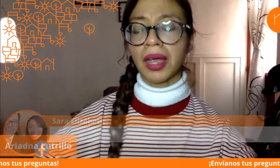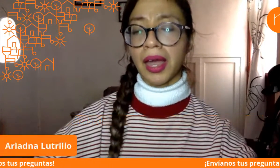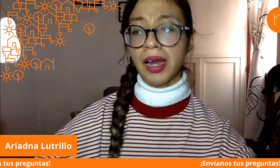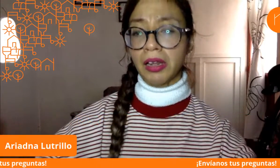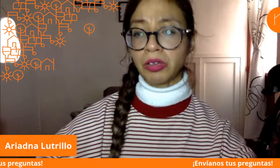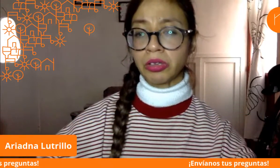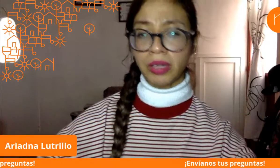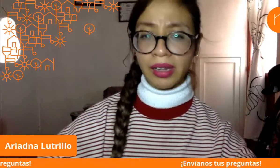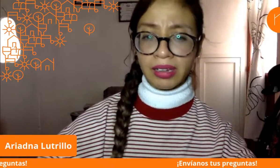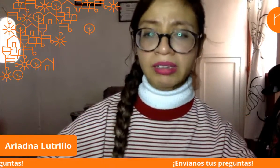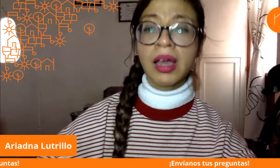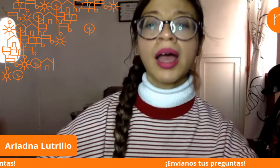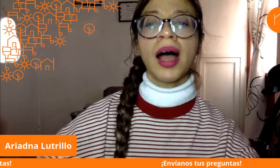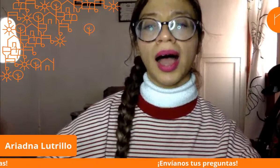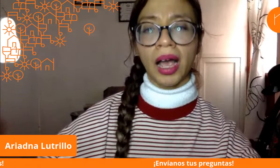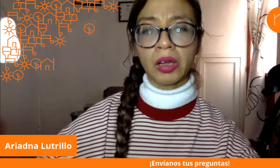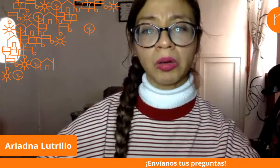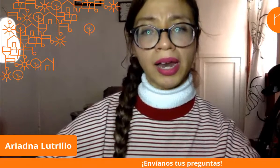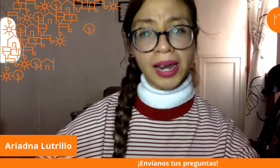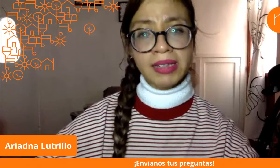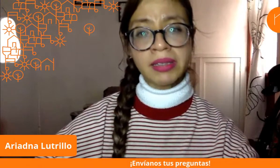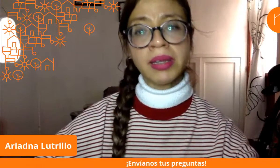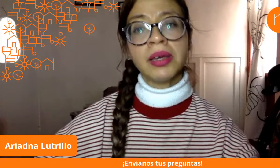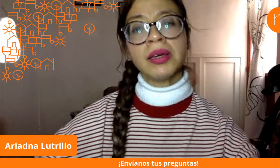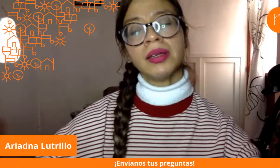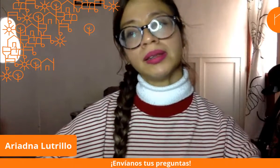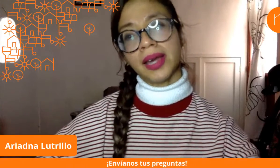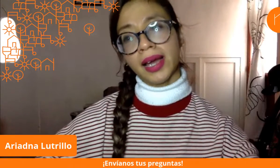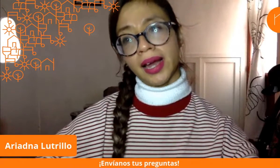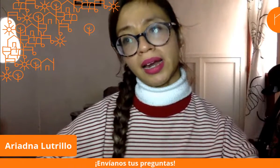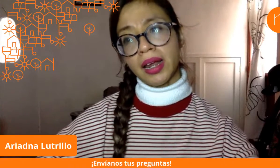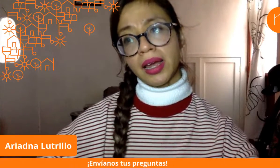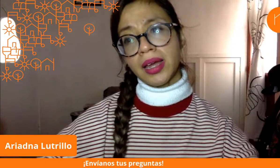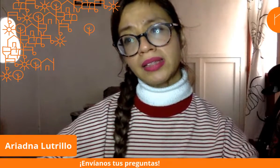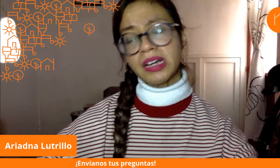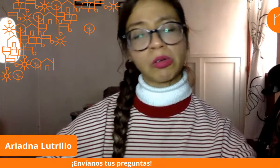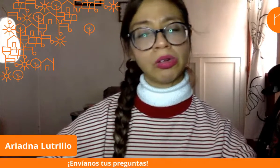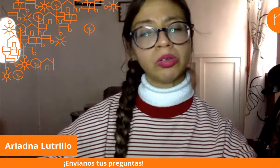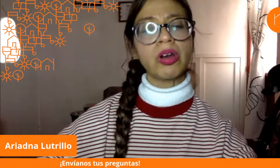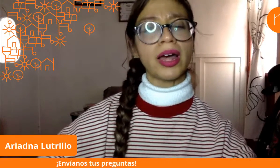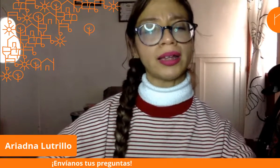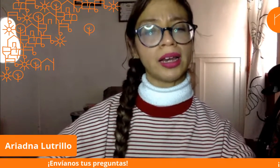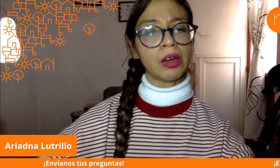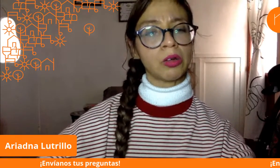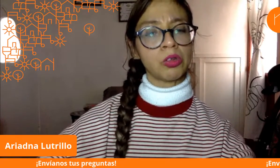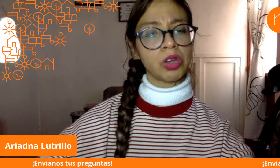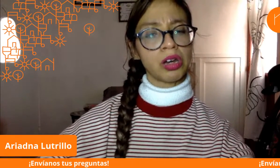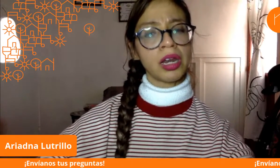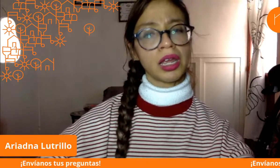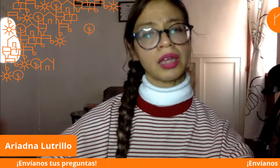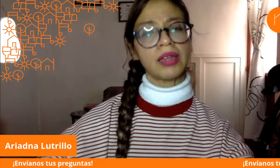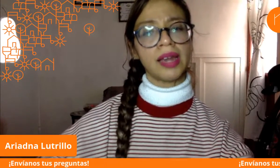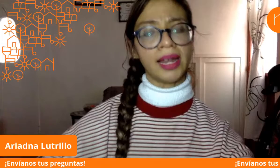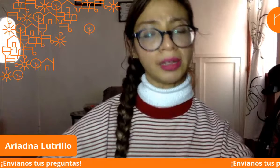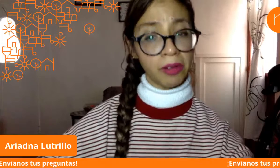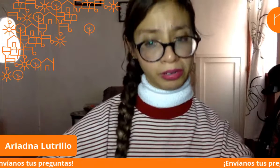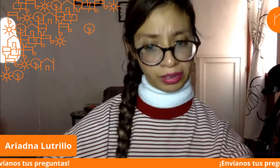que las sociedades actuales tengan esa cultura de la inclusión y de la